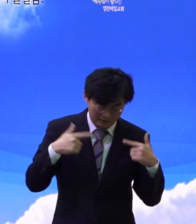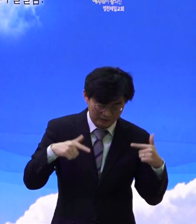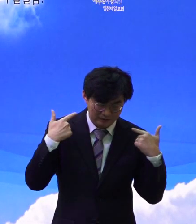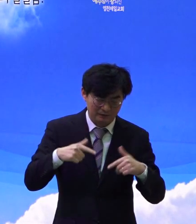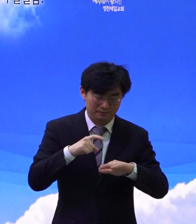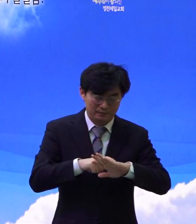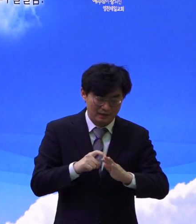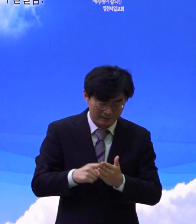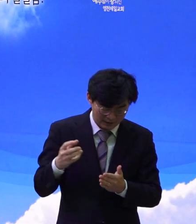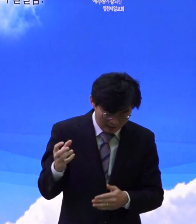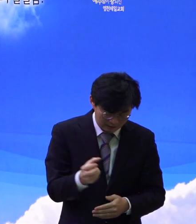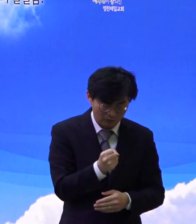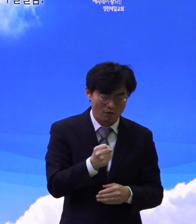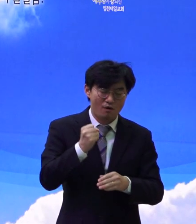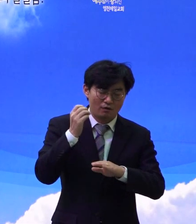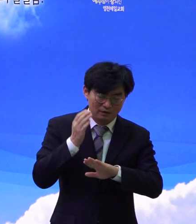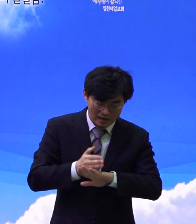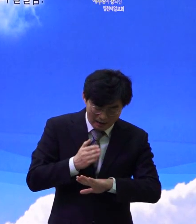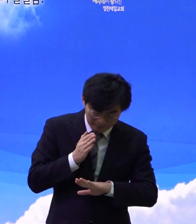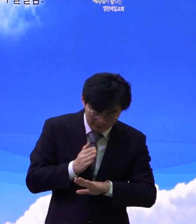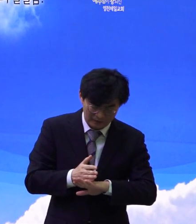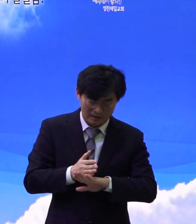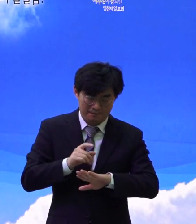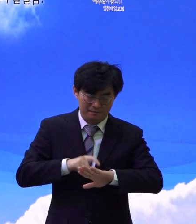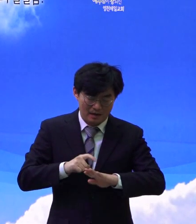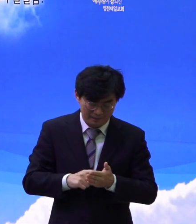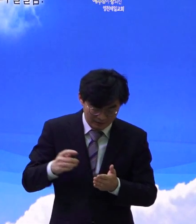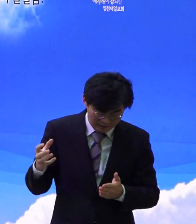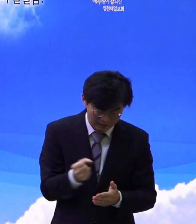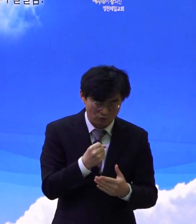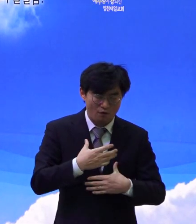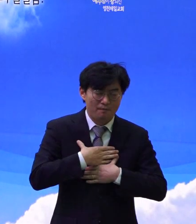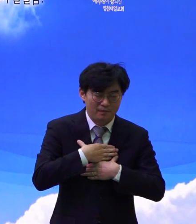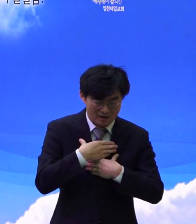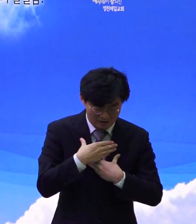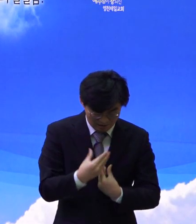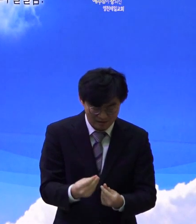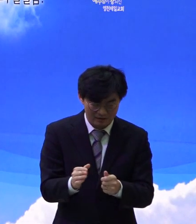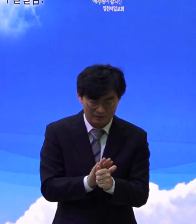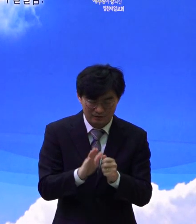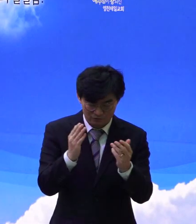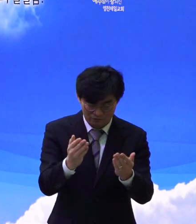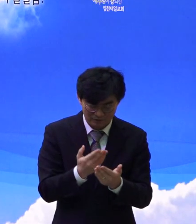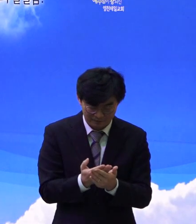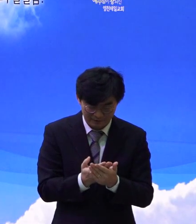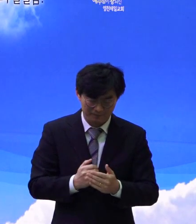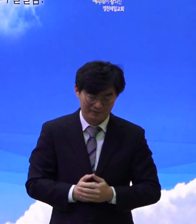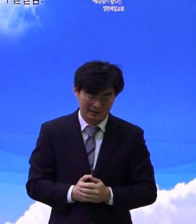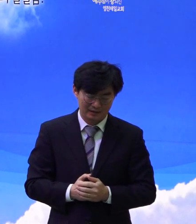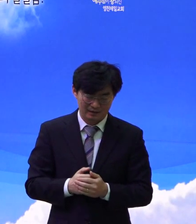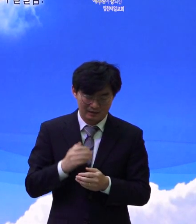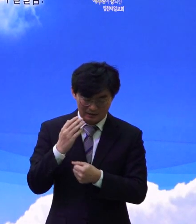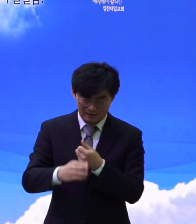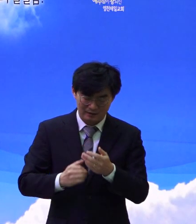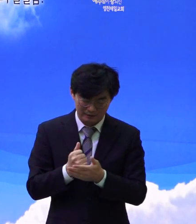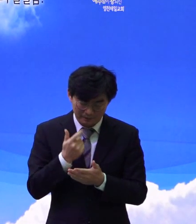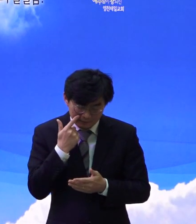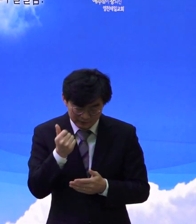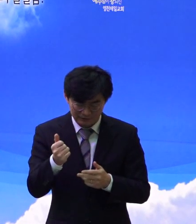간직하며 감사와 기쁨으로 충만케 하옵소서. 하나님 아버지, 이제 새로운 한 해가